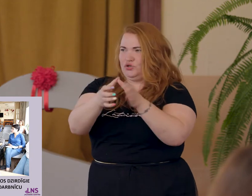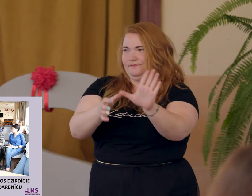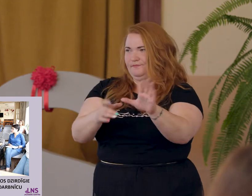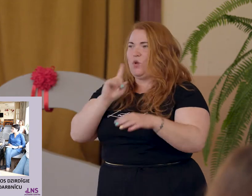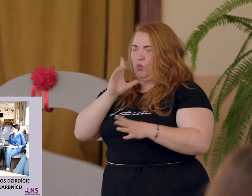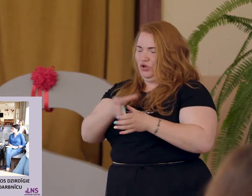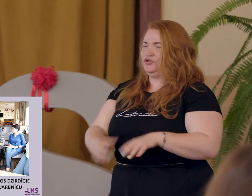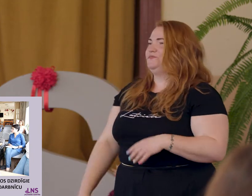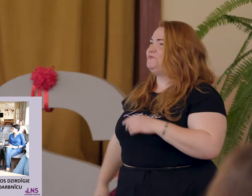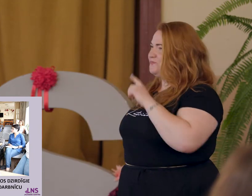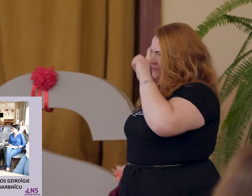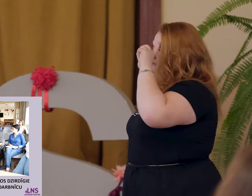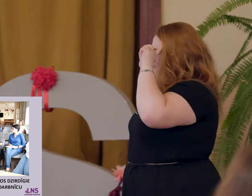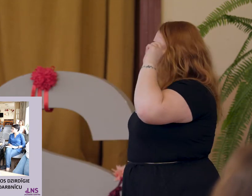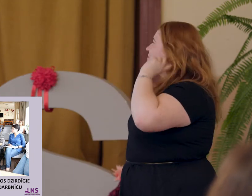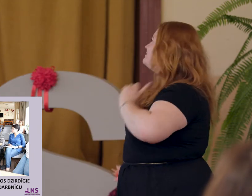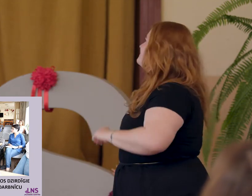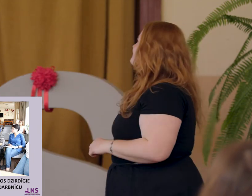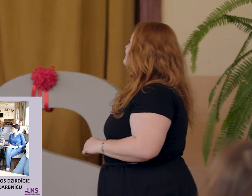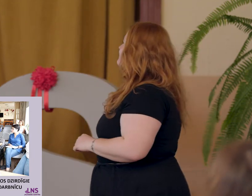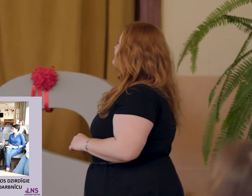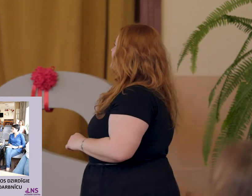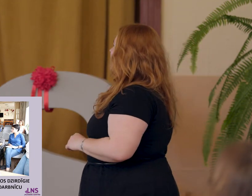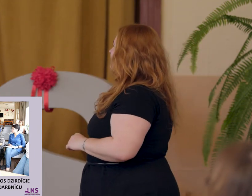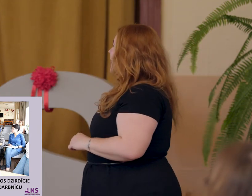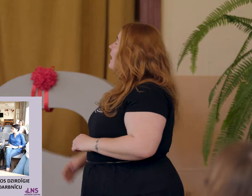valodas. Mums ir jauniešu grupai notiek.